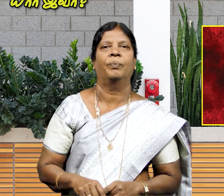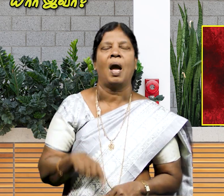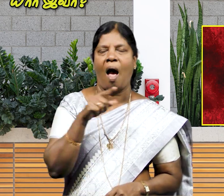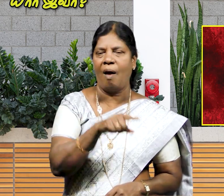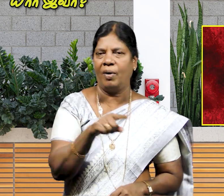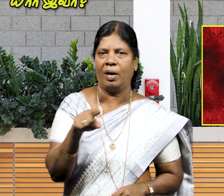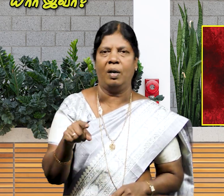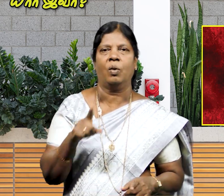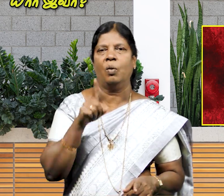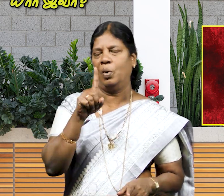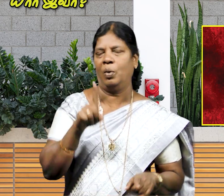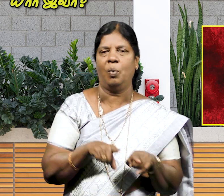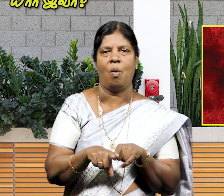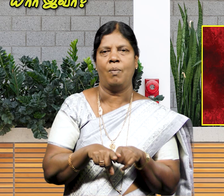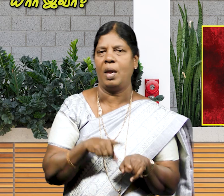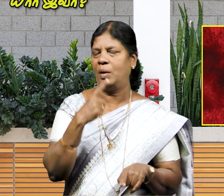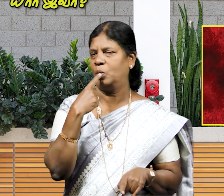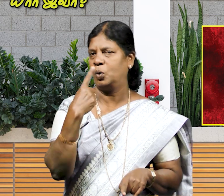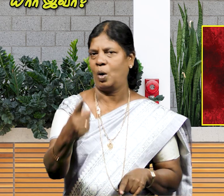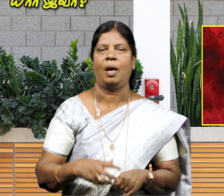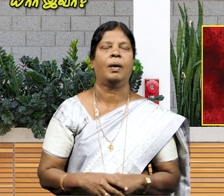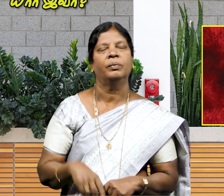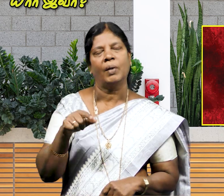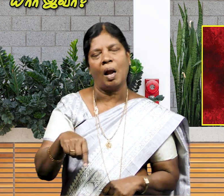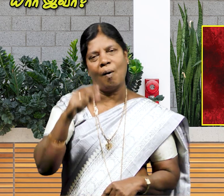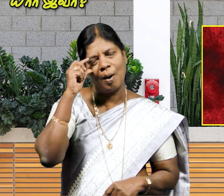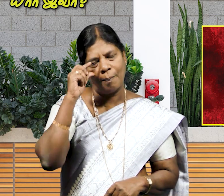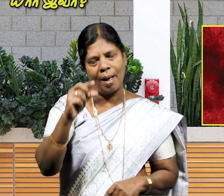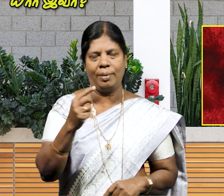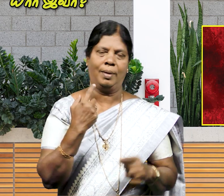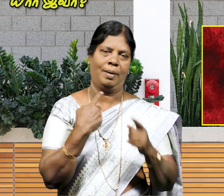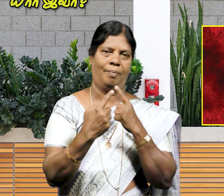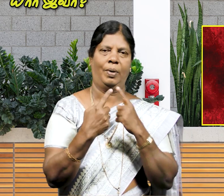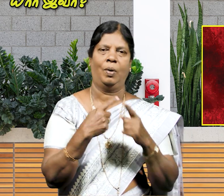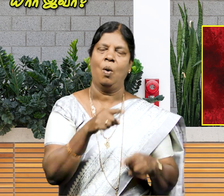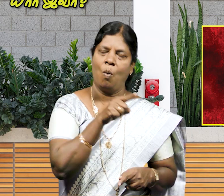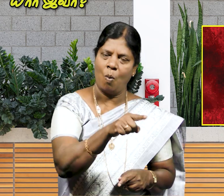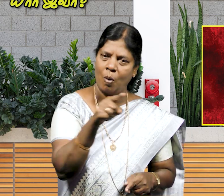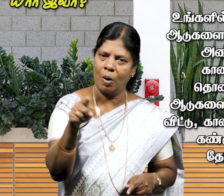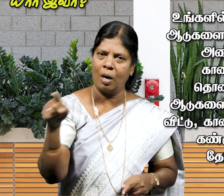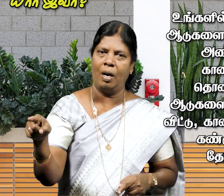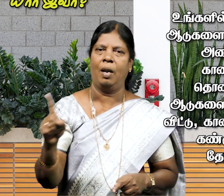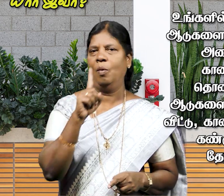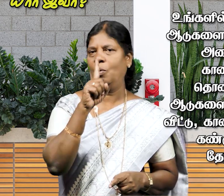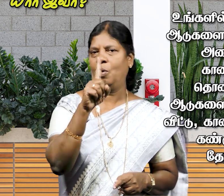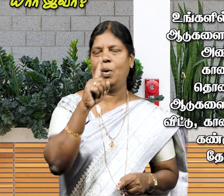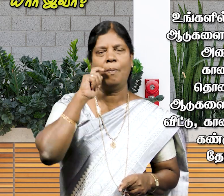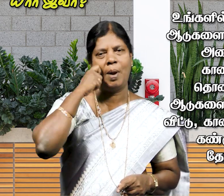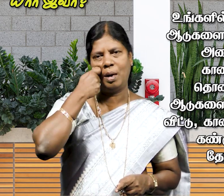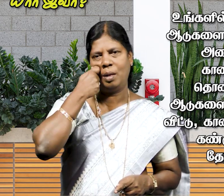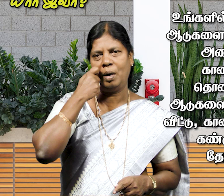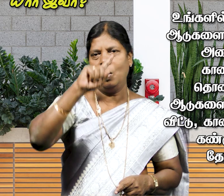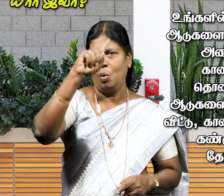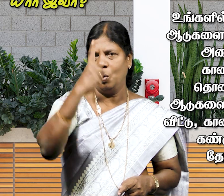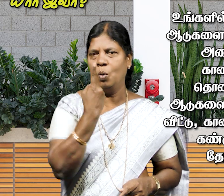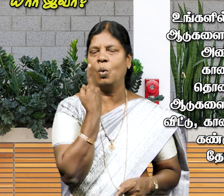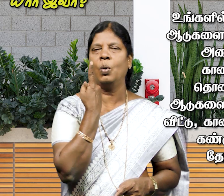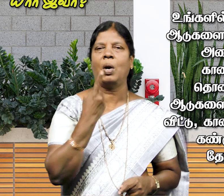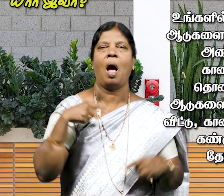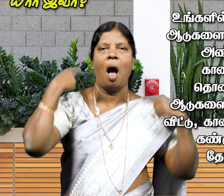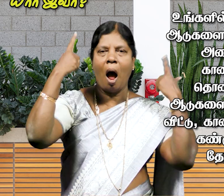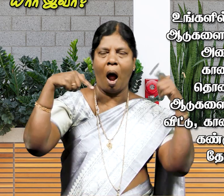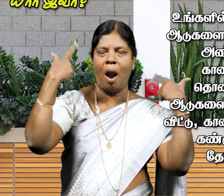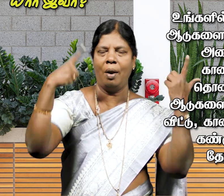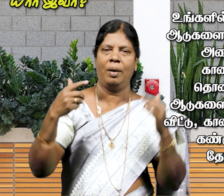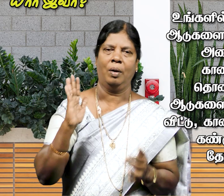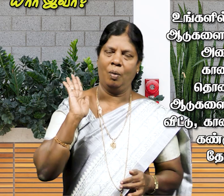அவர் ஒரு ஓமையை சொல்கிறாராம். என்ன சொல்கிறார்? அவர்களை பார்த்து பேசுகிறாரு. உங்களில் ஒரு மனுஷன்